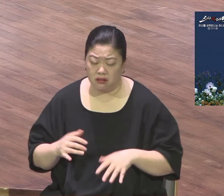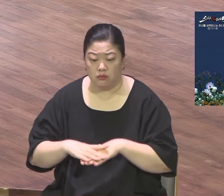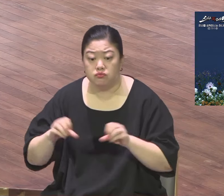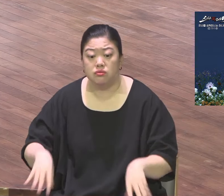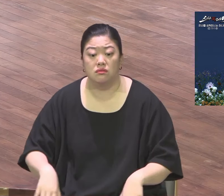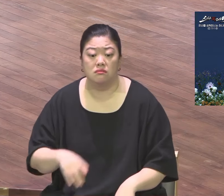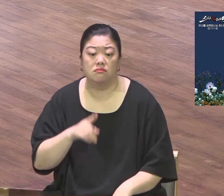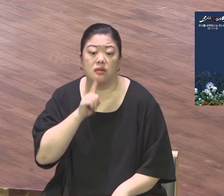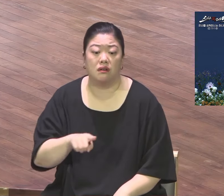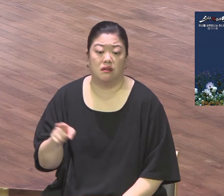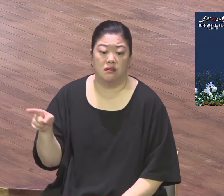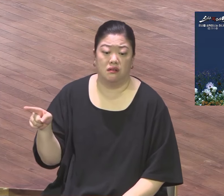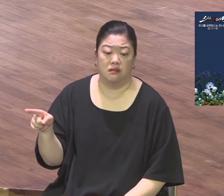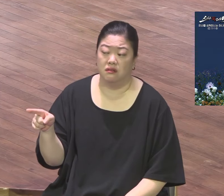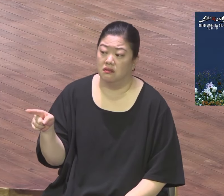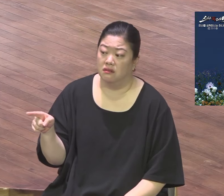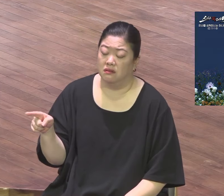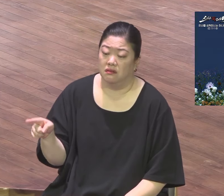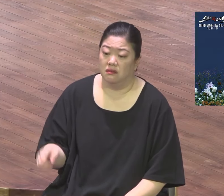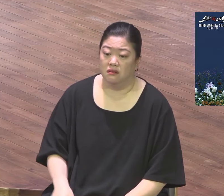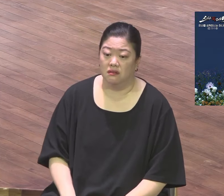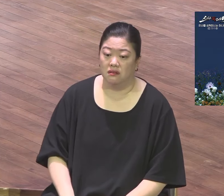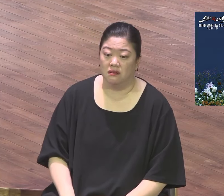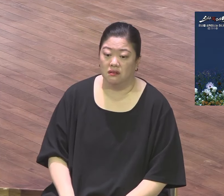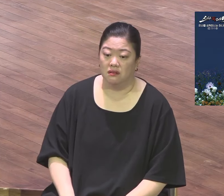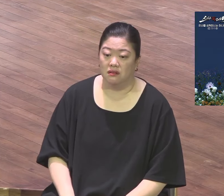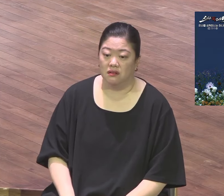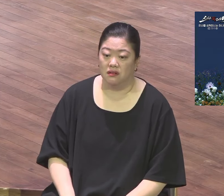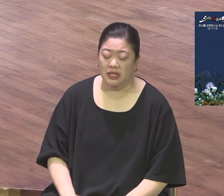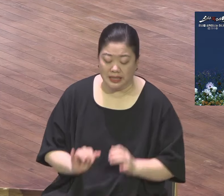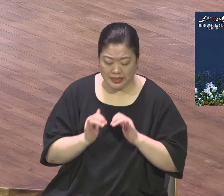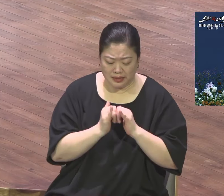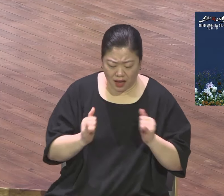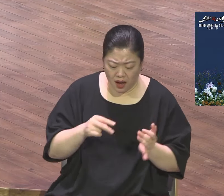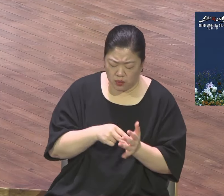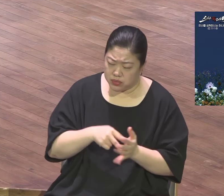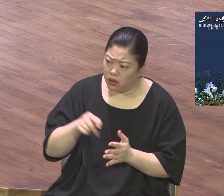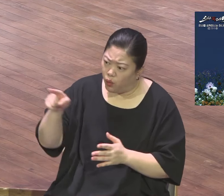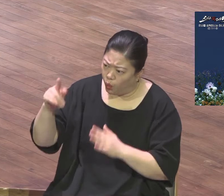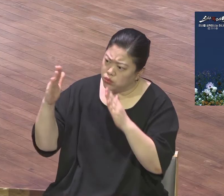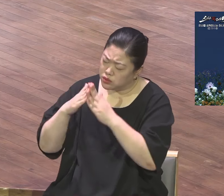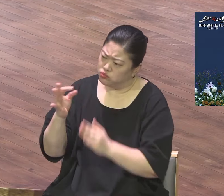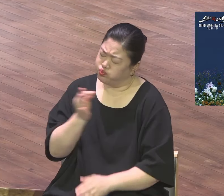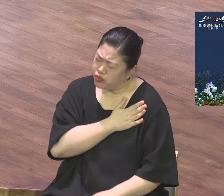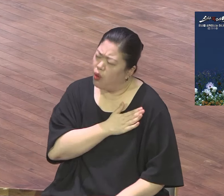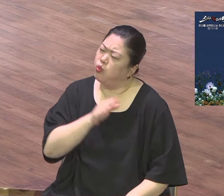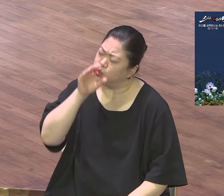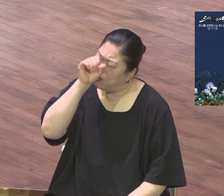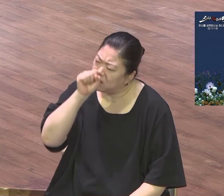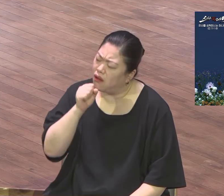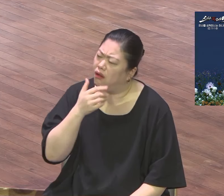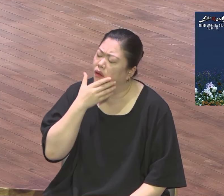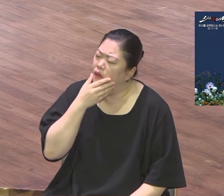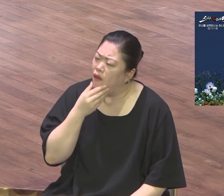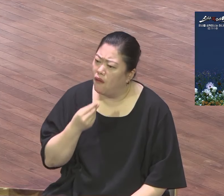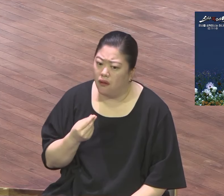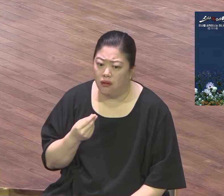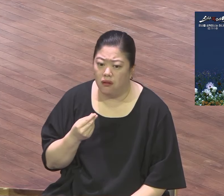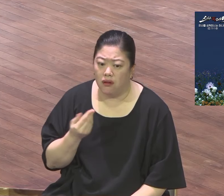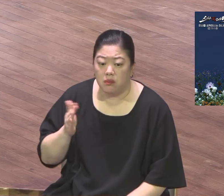하나님의 그런데 시각으로 딱 쳐다보면 허무가 아니에요. 하나님의 시각으로 그